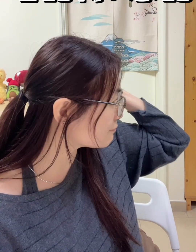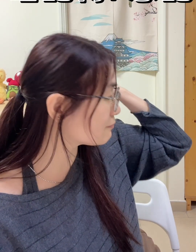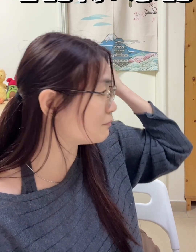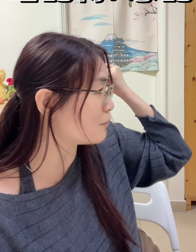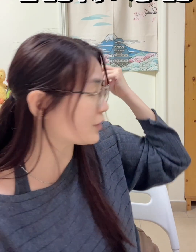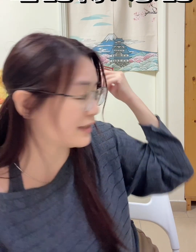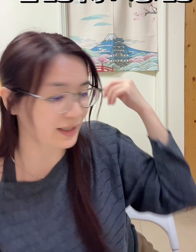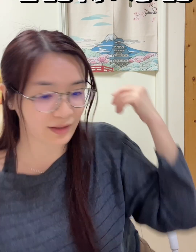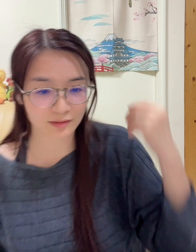忘記，